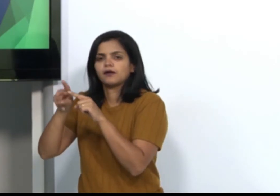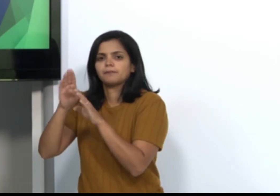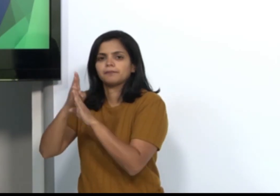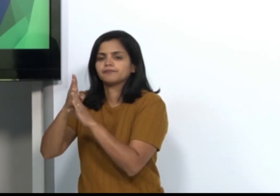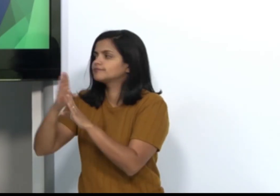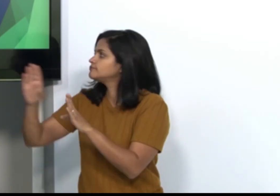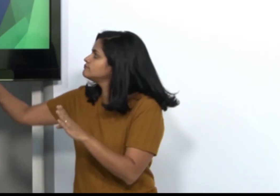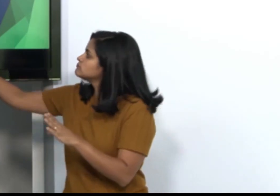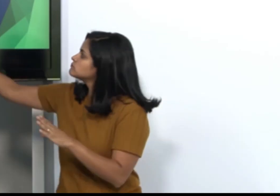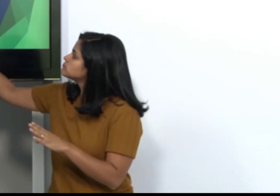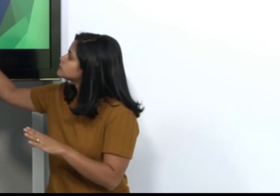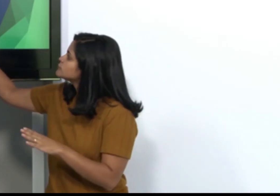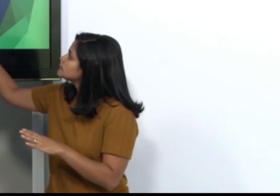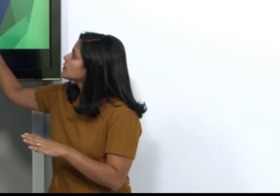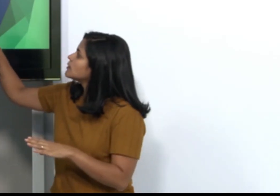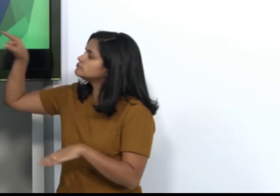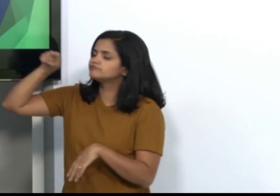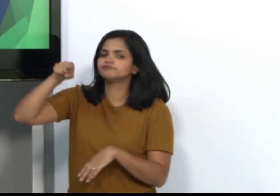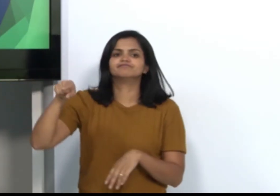E aqui parou.